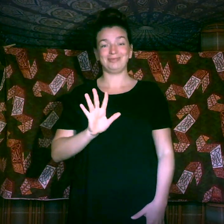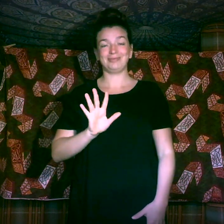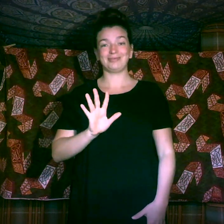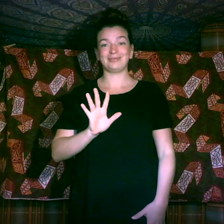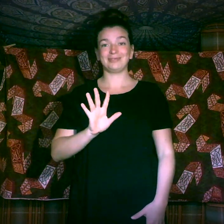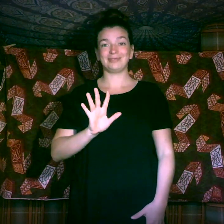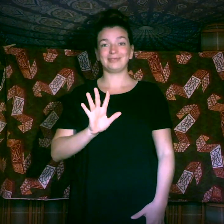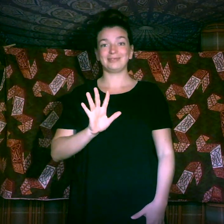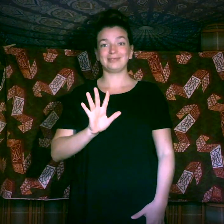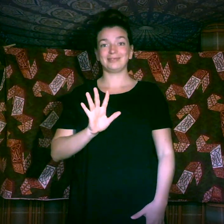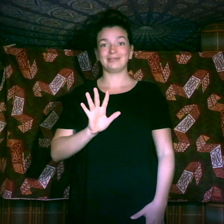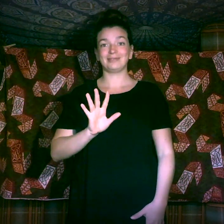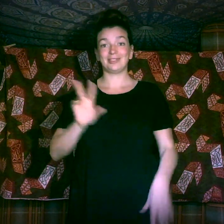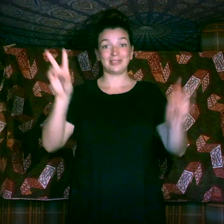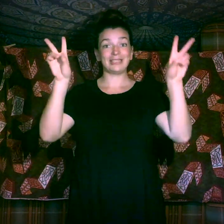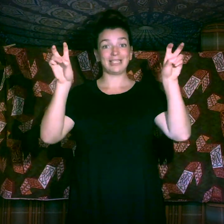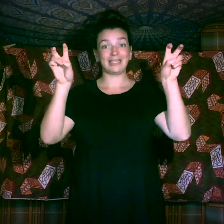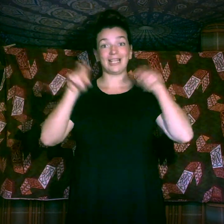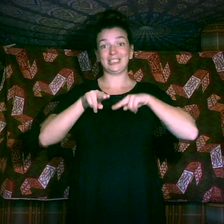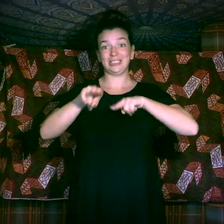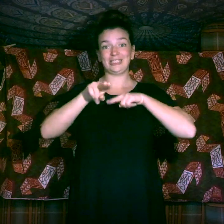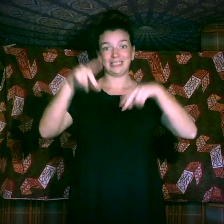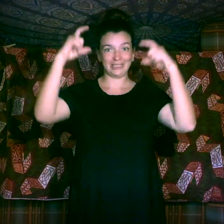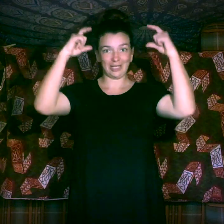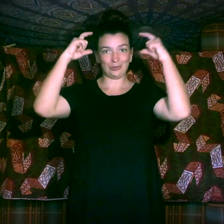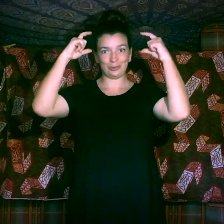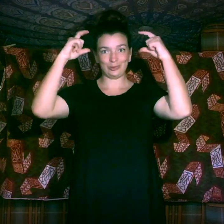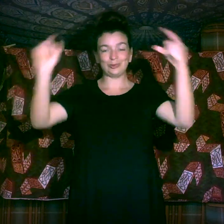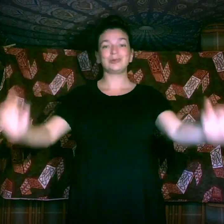Michael Rosen, Helen Oxenbury.